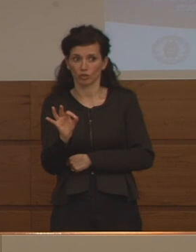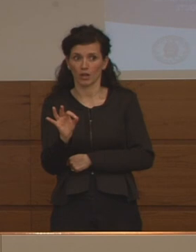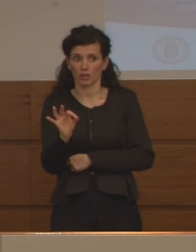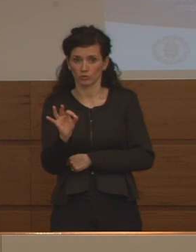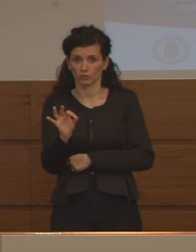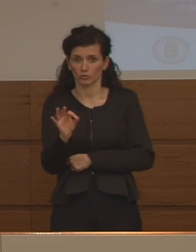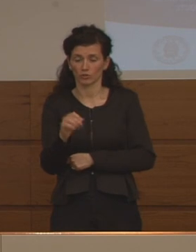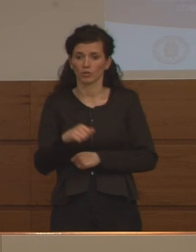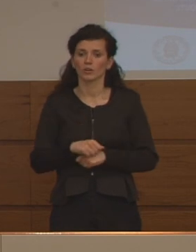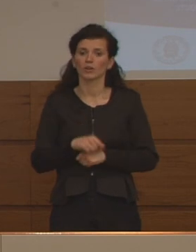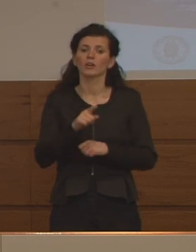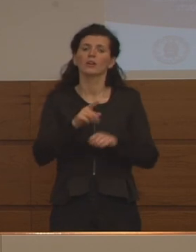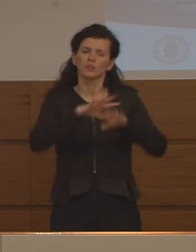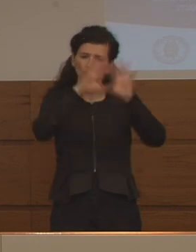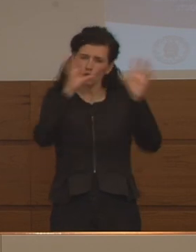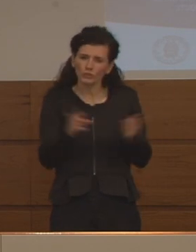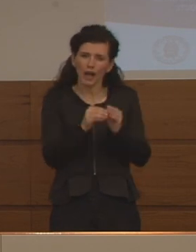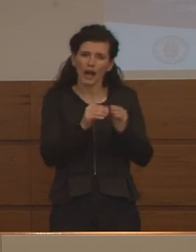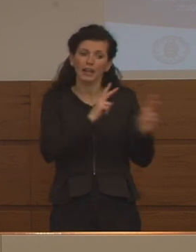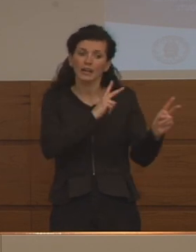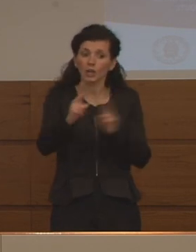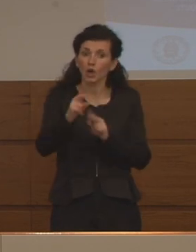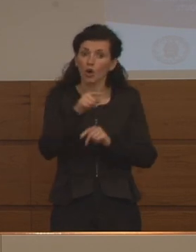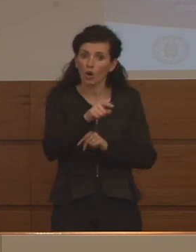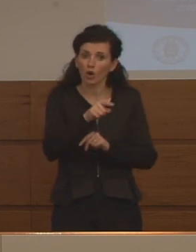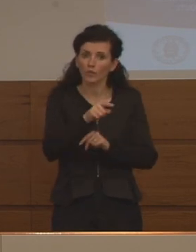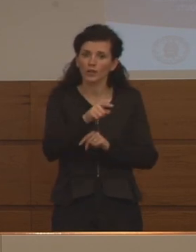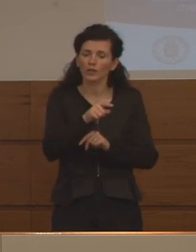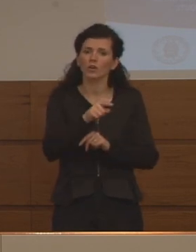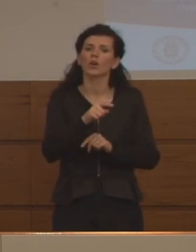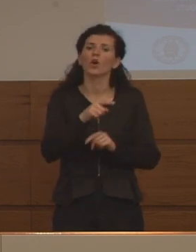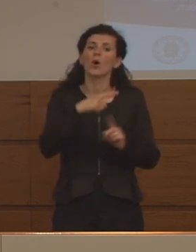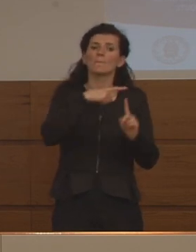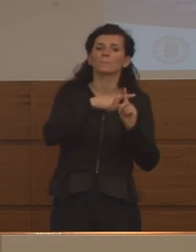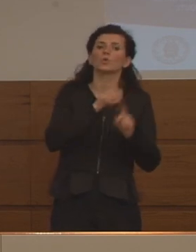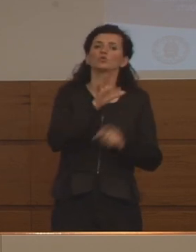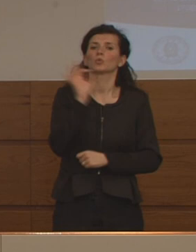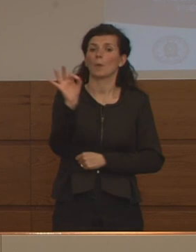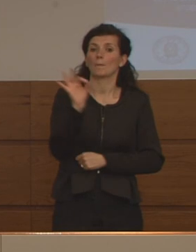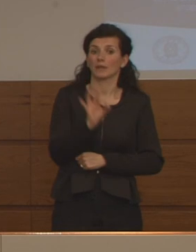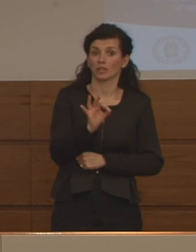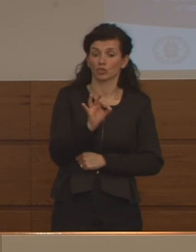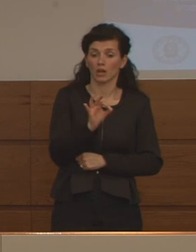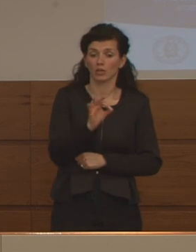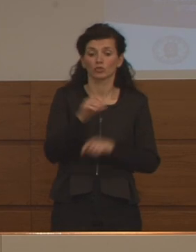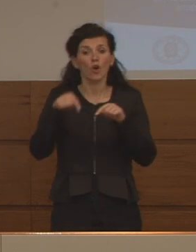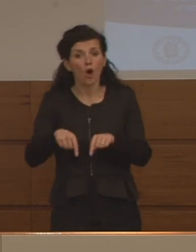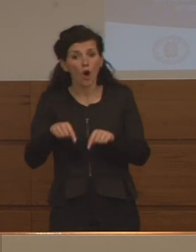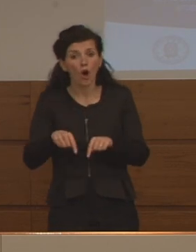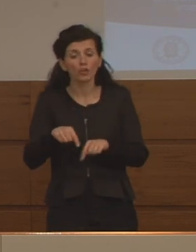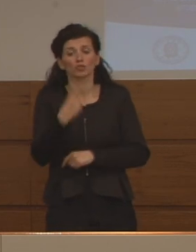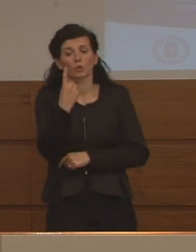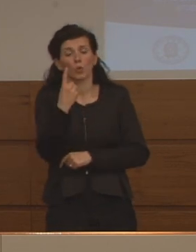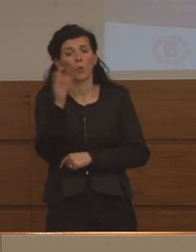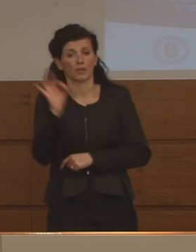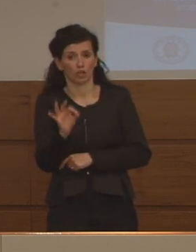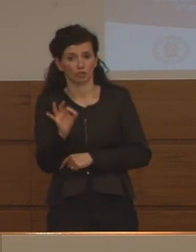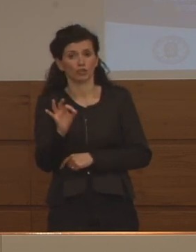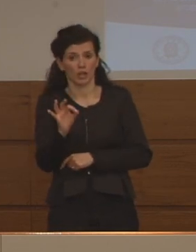totale dei ricoverati è passato da un più 5 per cento a un per cento in più